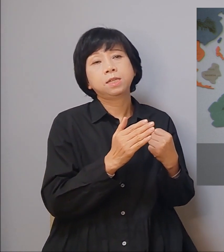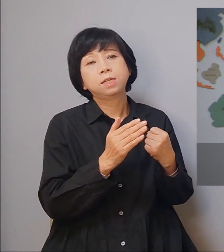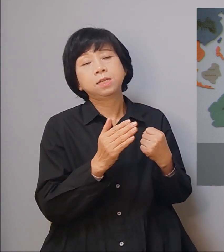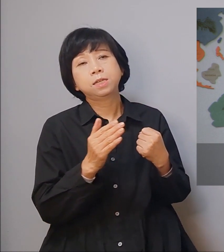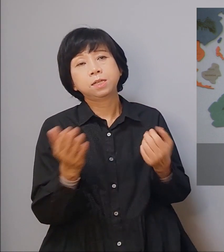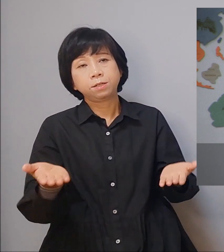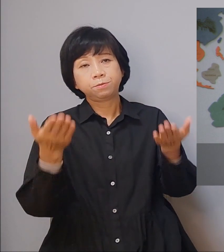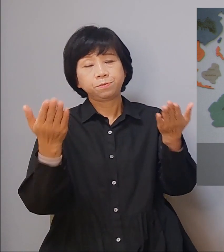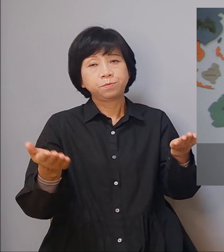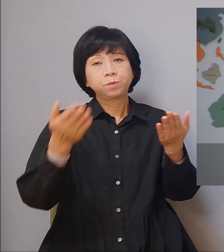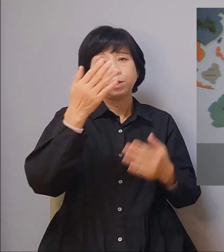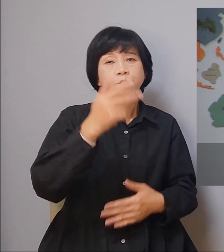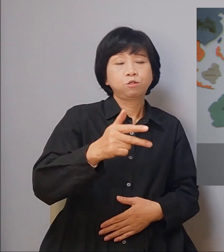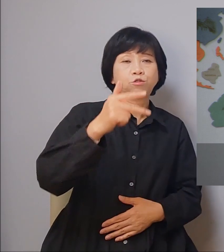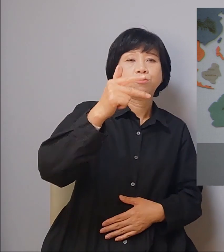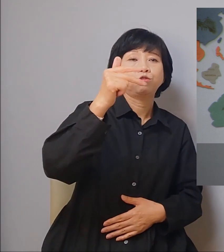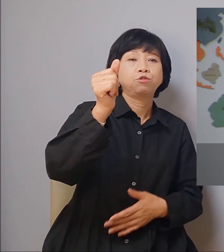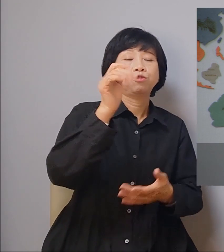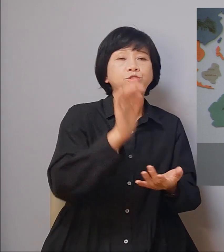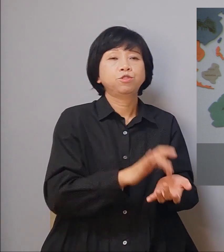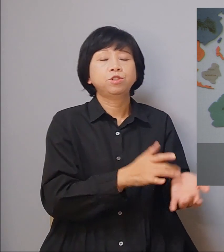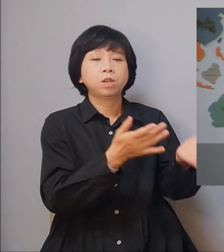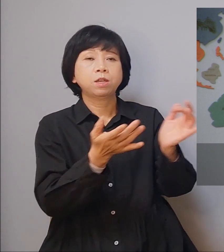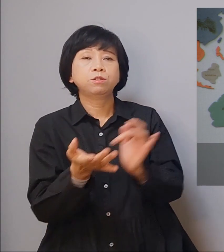다 일어나시겠습니다. 주